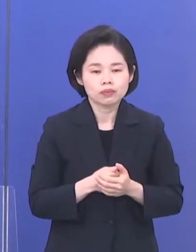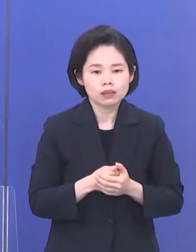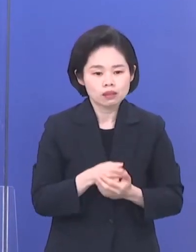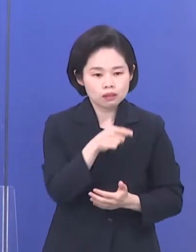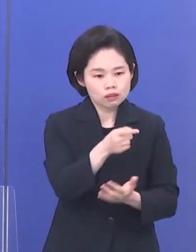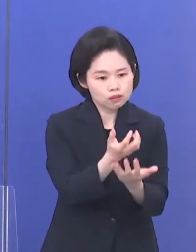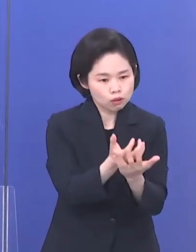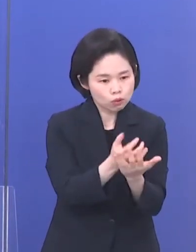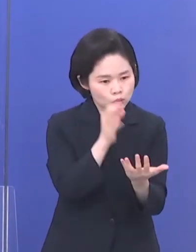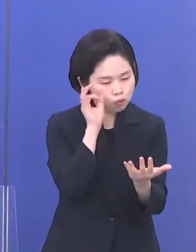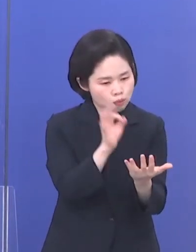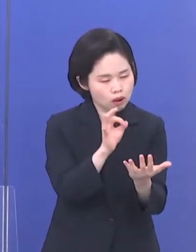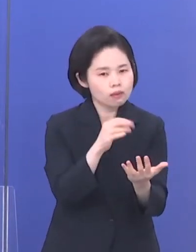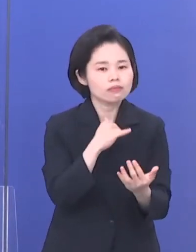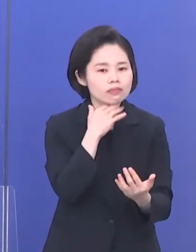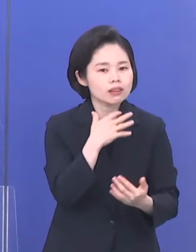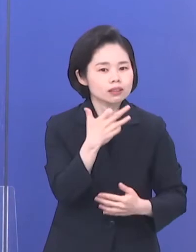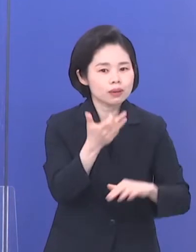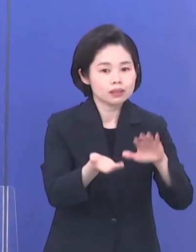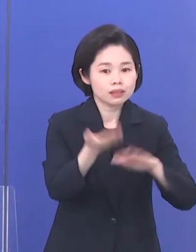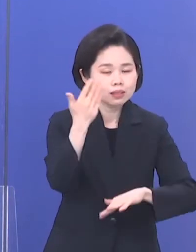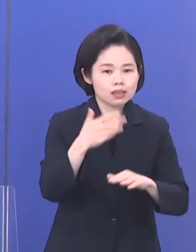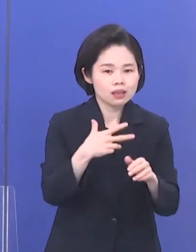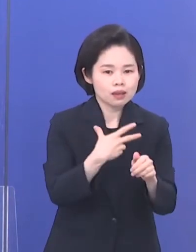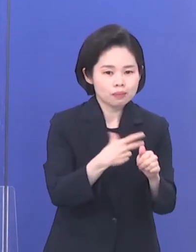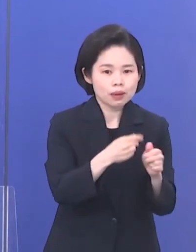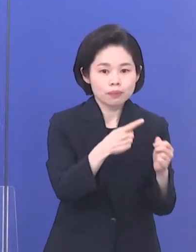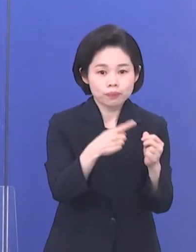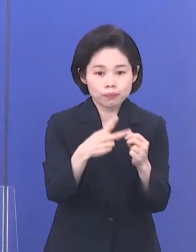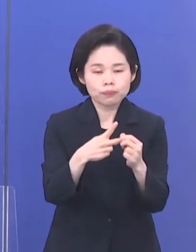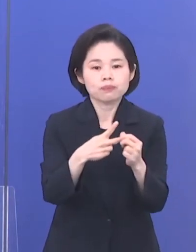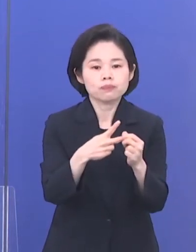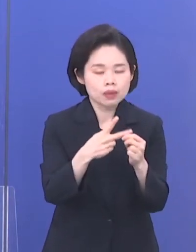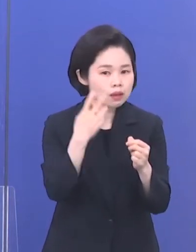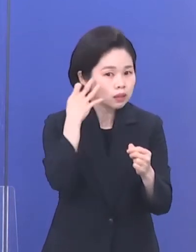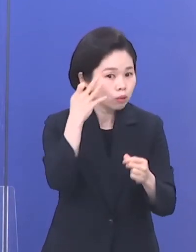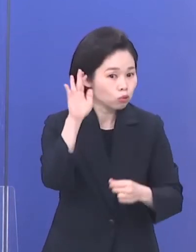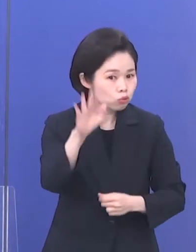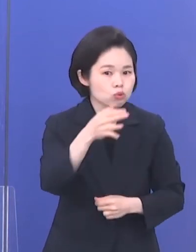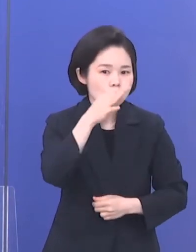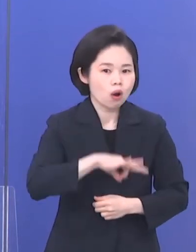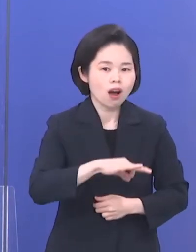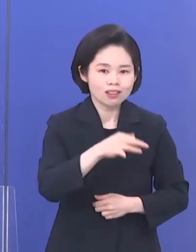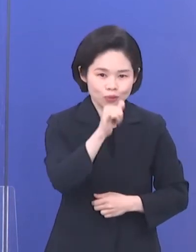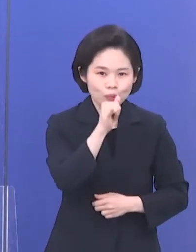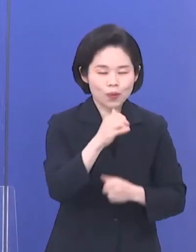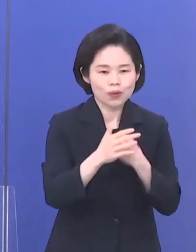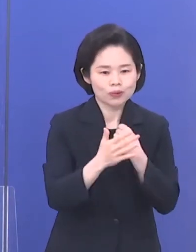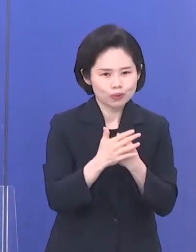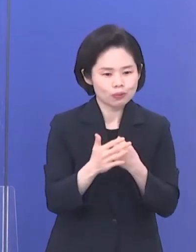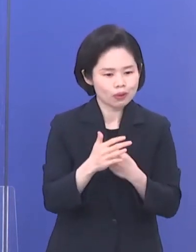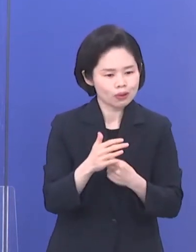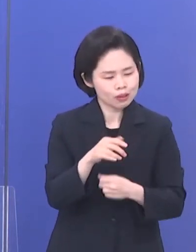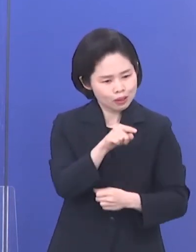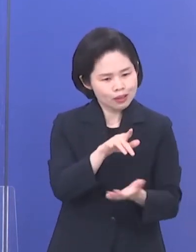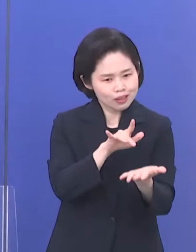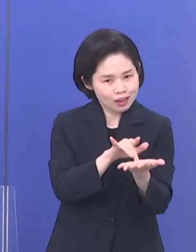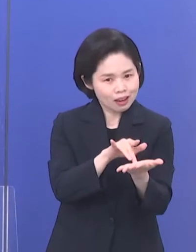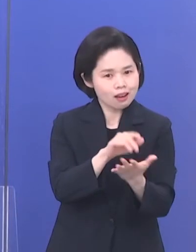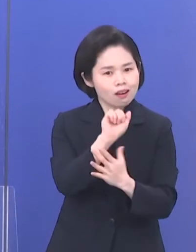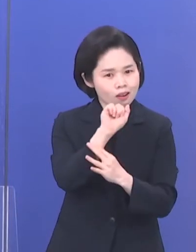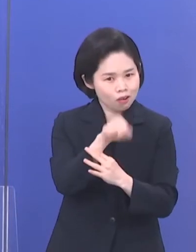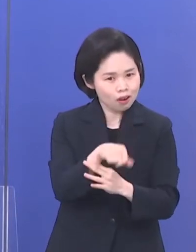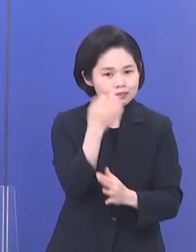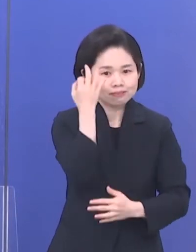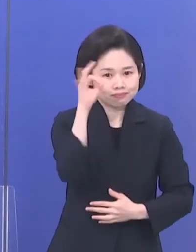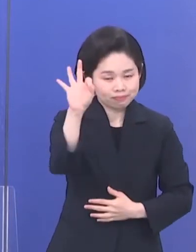제출된 자료에서 18세 이상 2차 투여 후 14일 후 효과가 확인되어 허가를 위한 예방 효과는 인정